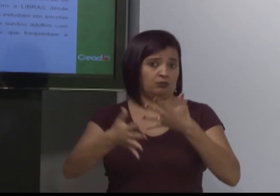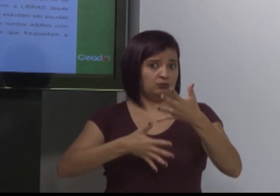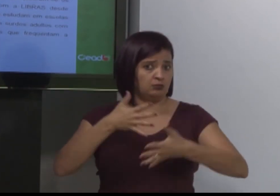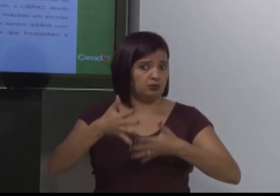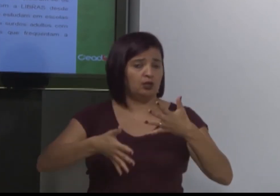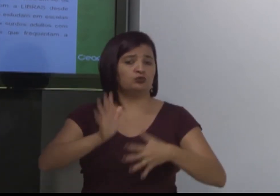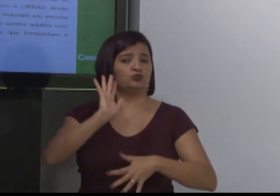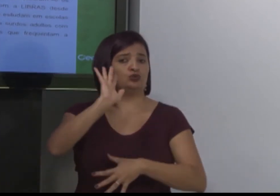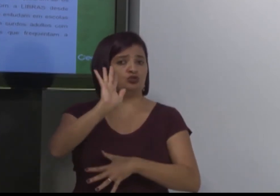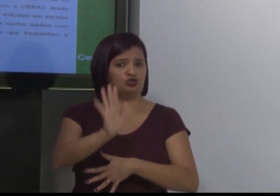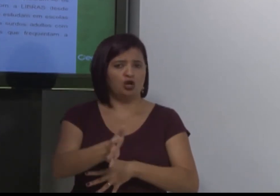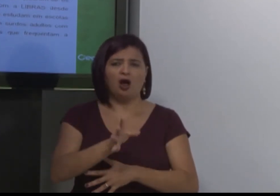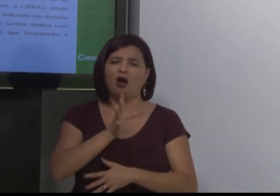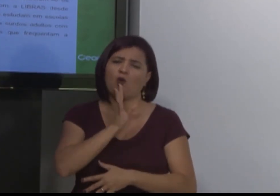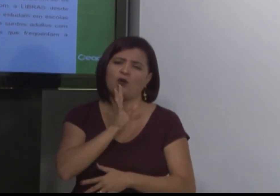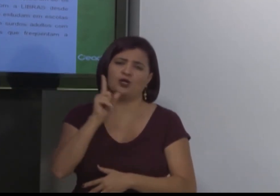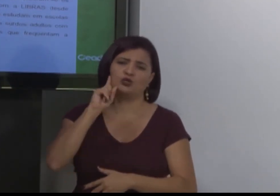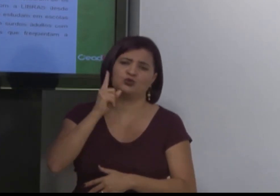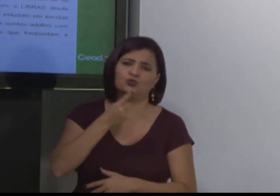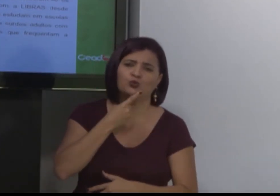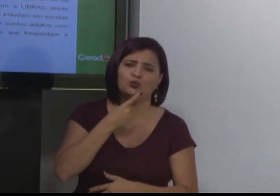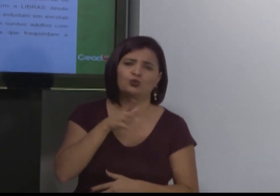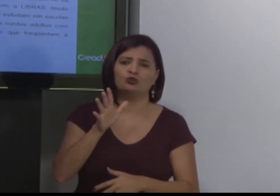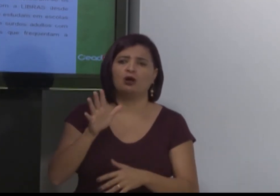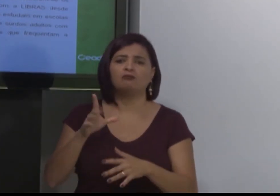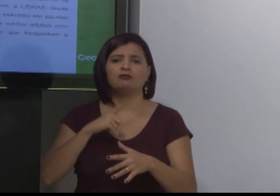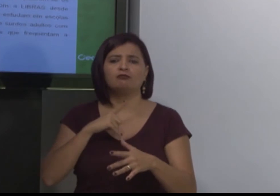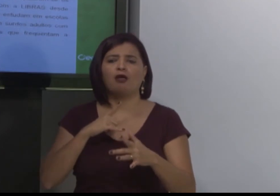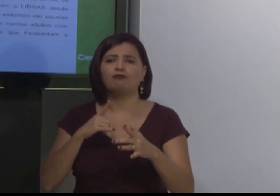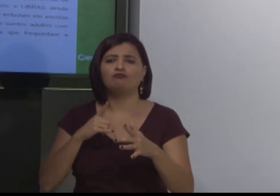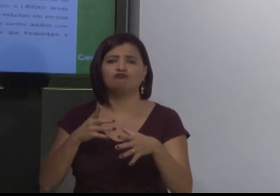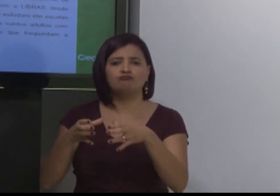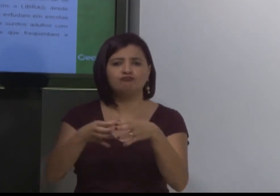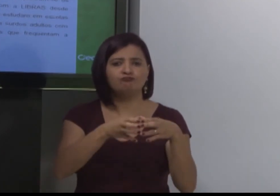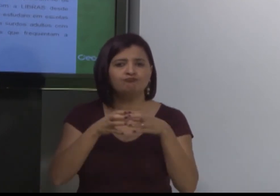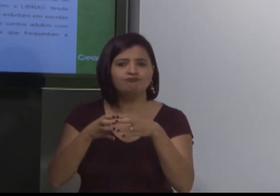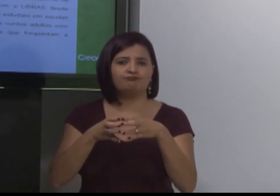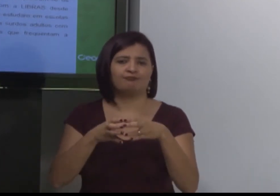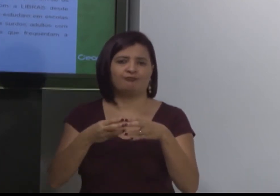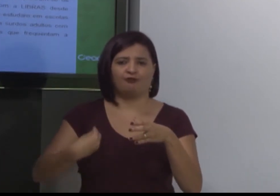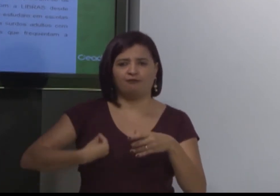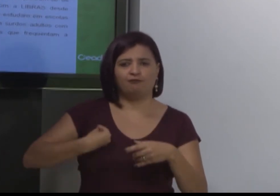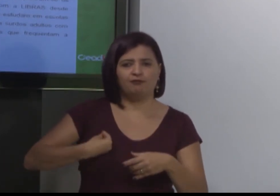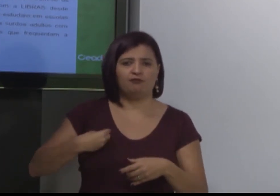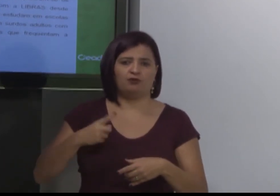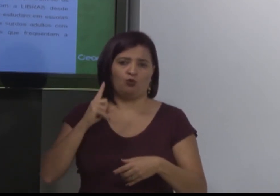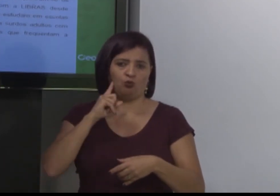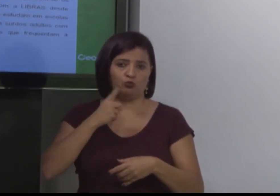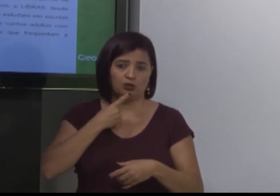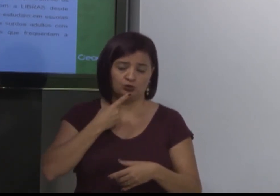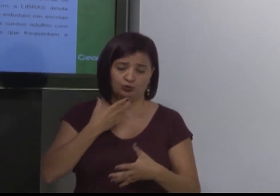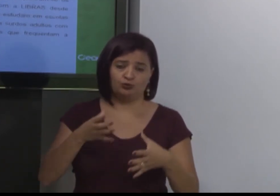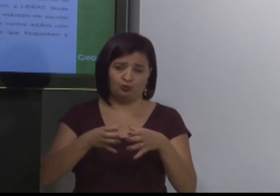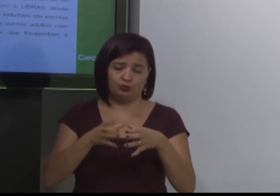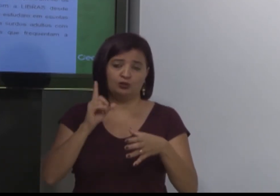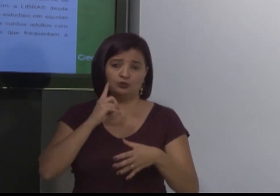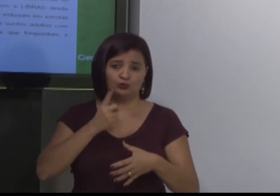e que esse aluno ele tenha contato com a língua de sinais, que ele conheça surdos, que ele participe